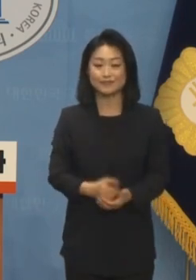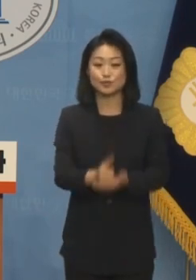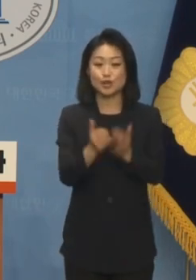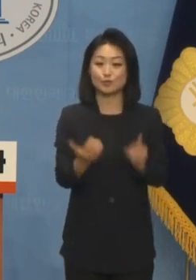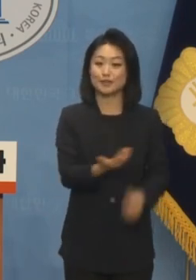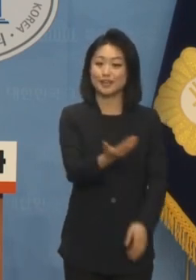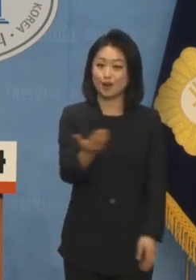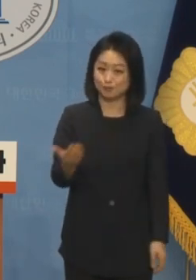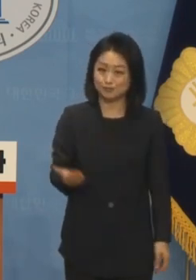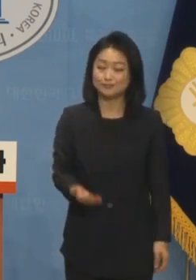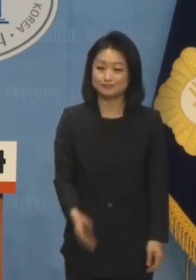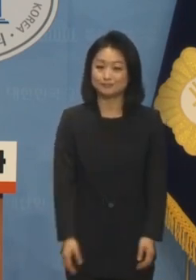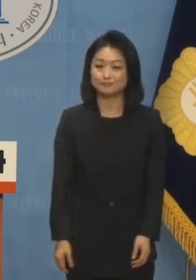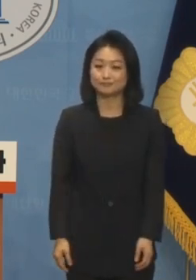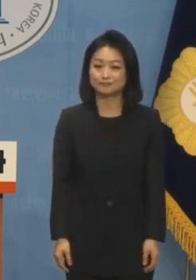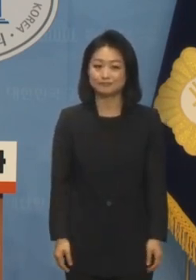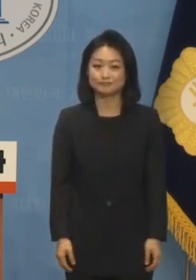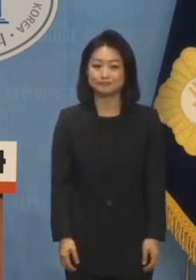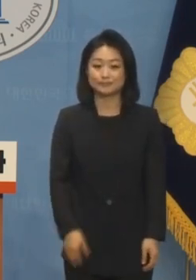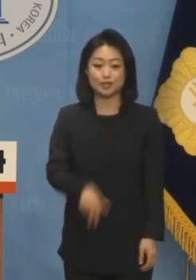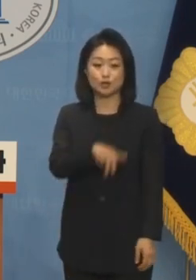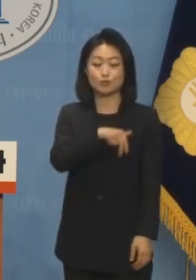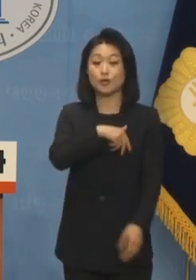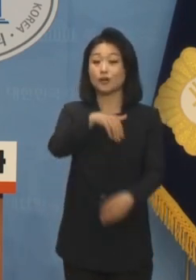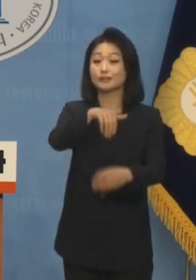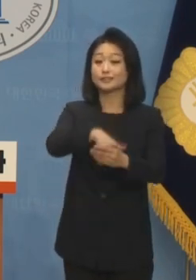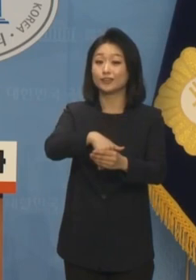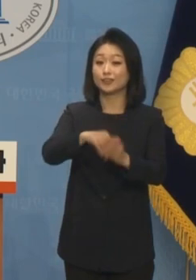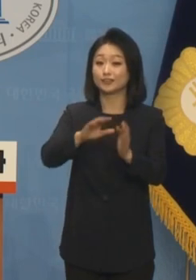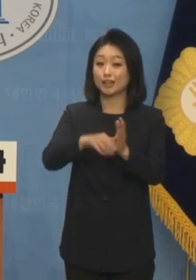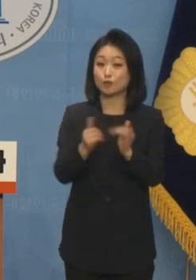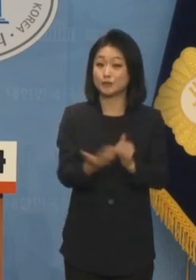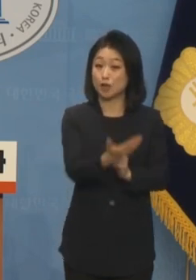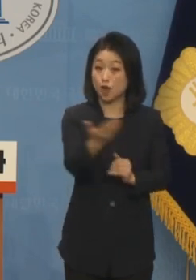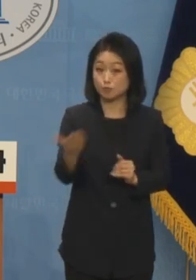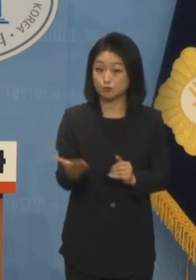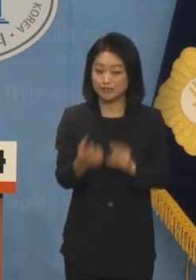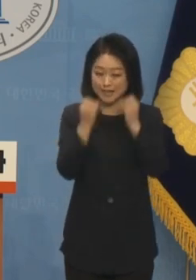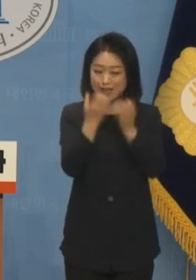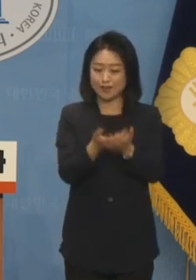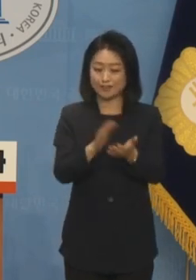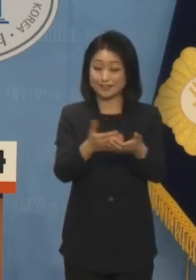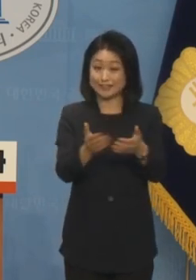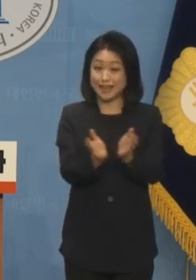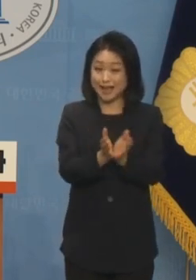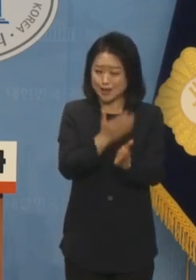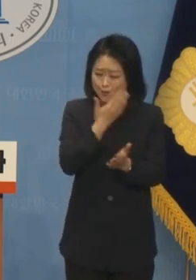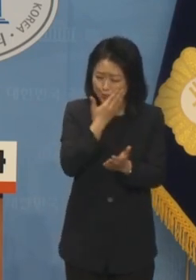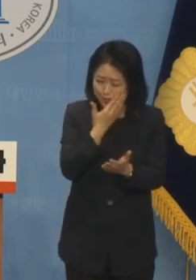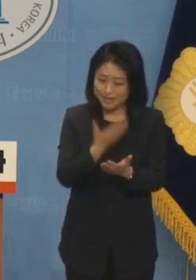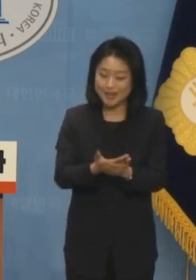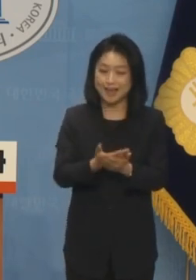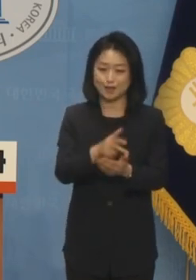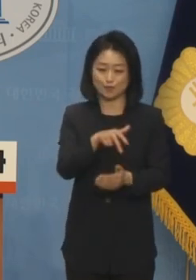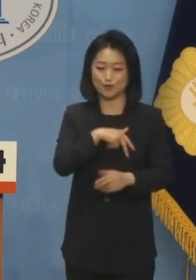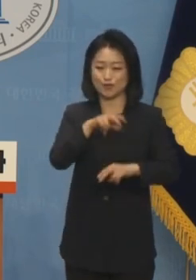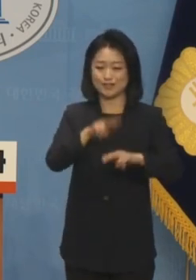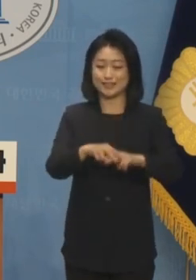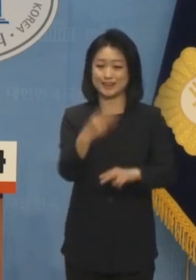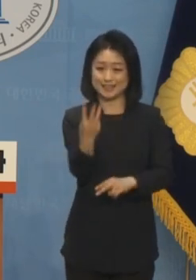존경하는 국민 여러분, 이번 총선에 국민께서는 저희 개혁신당의 귀중한 3석의 개혁의